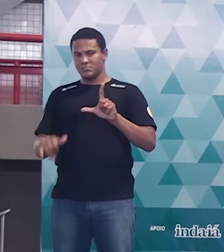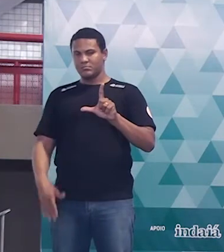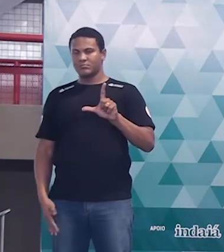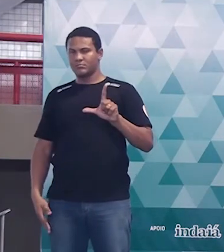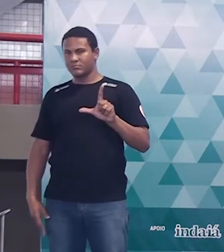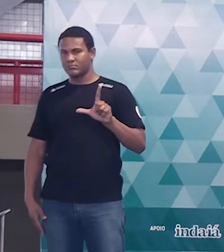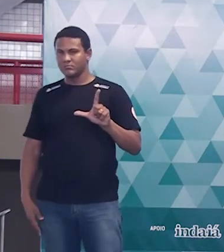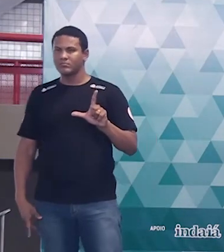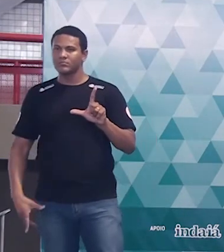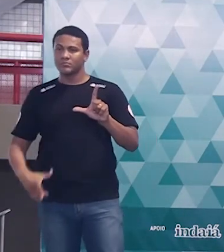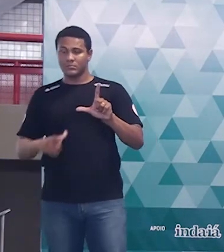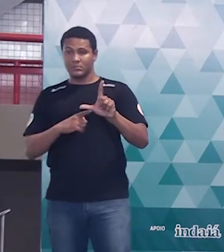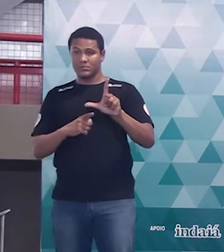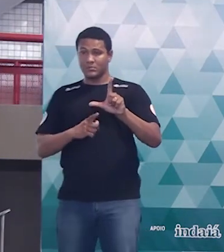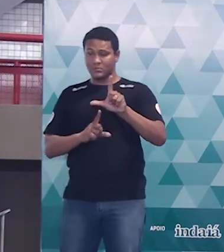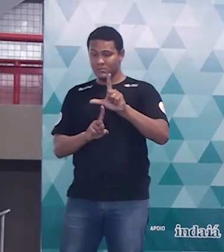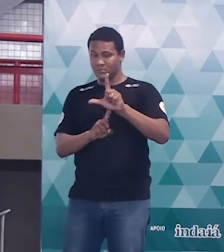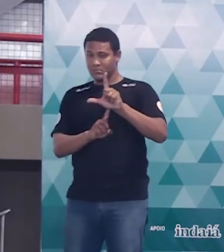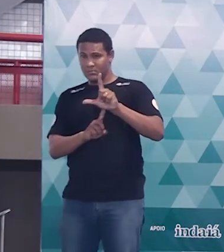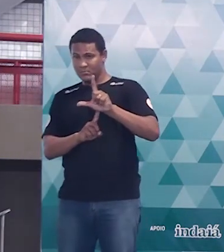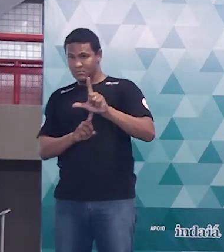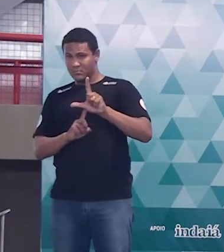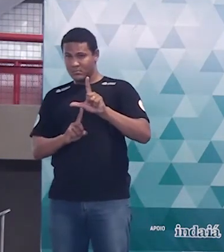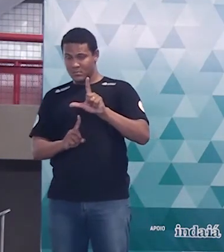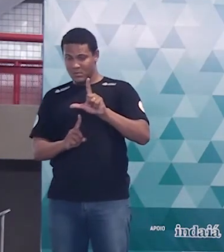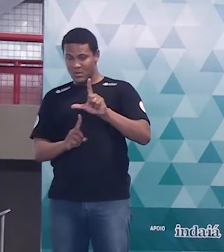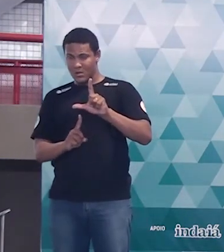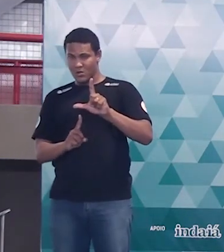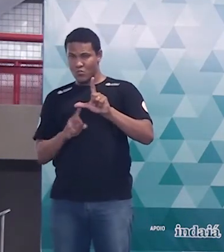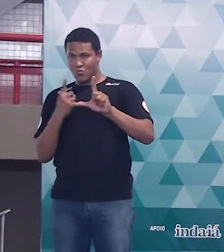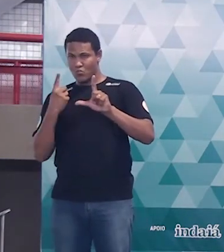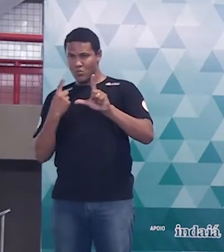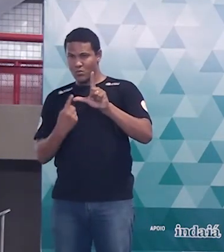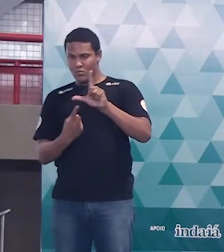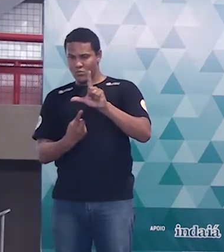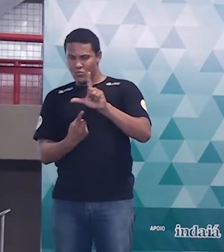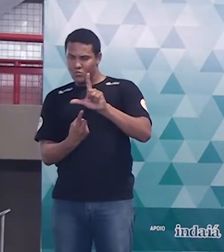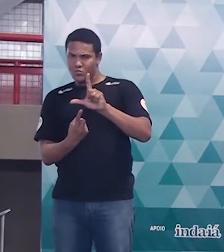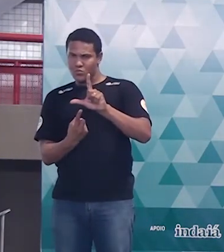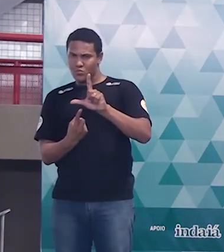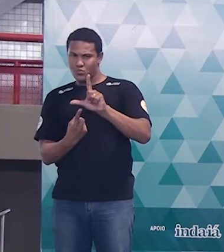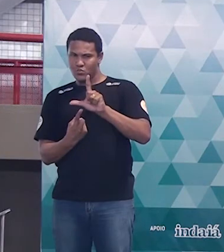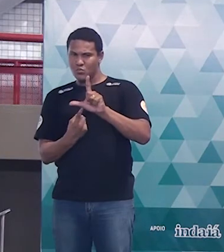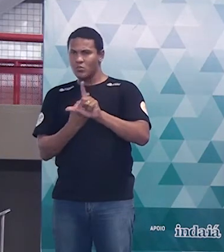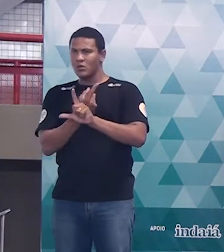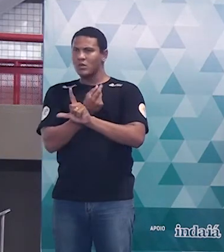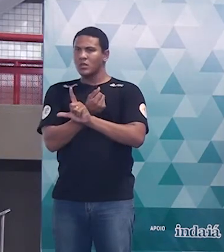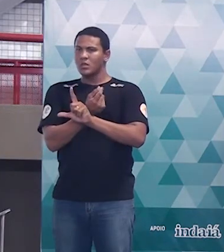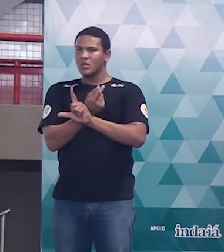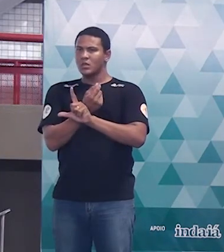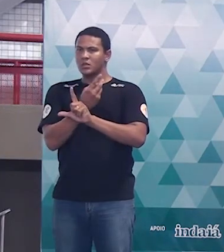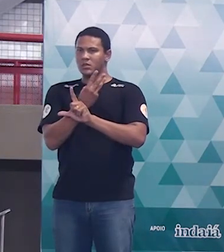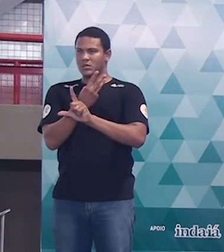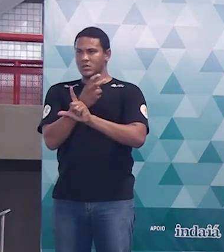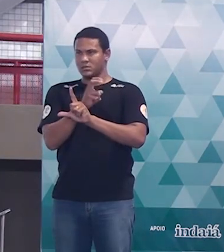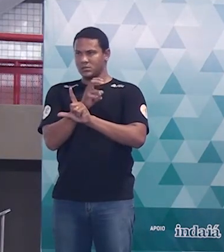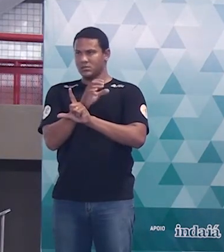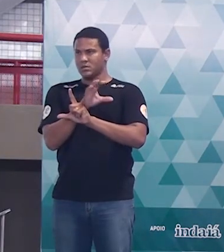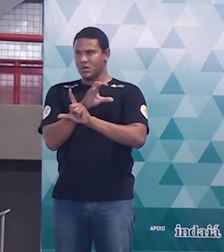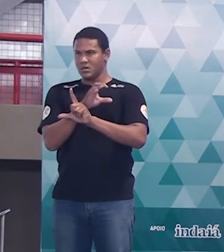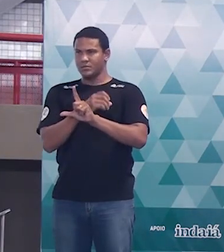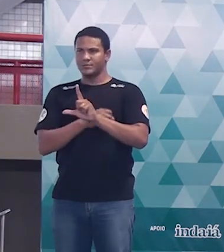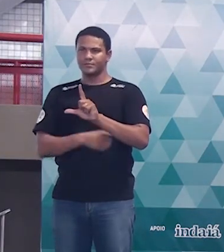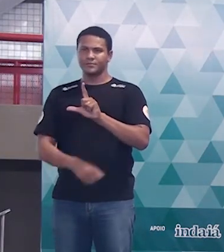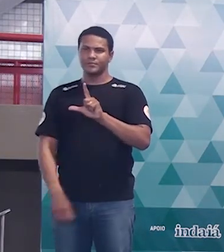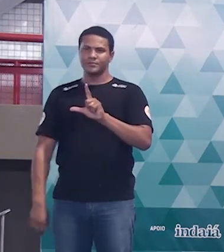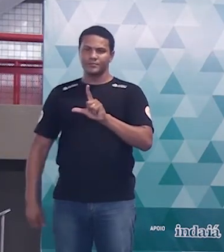na tabelinha do pão carioca, um pão custava 35 centavos. Então apareceu ali o primeiro